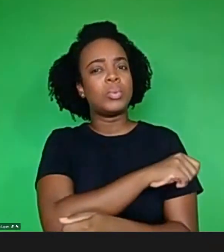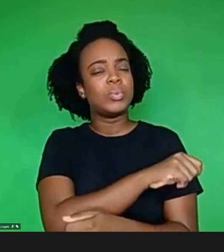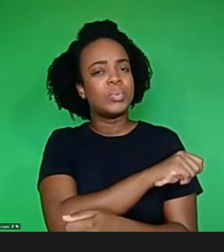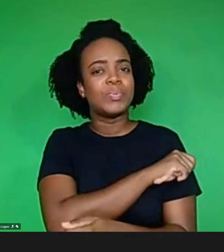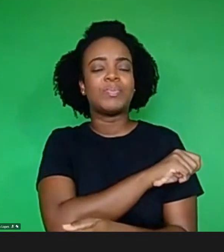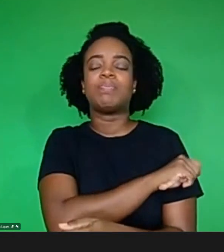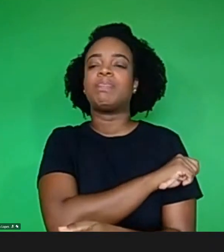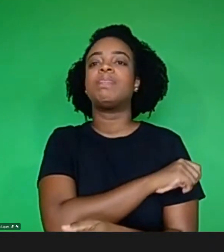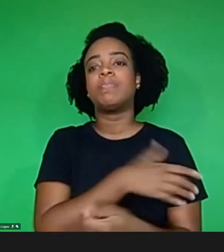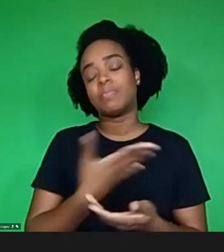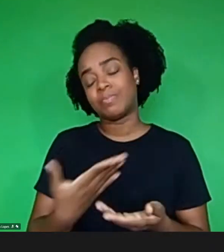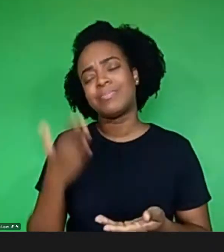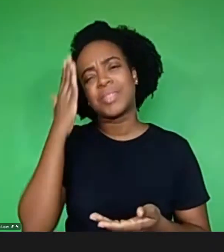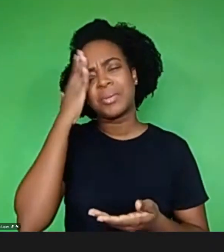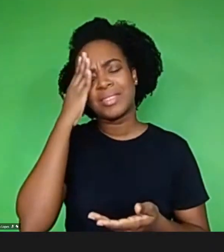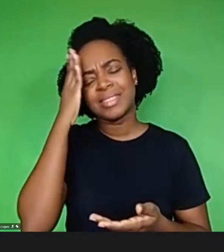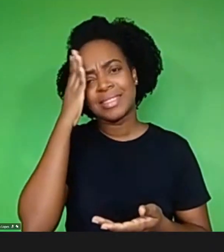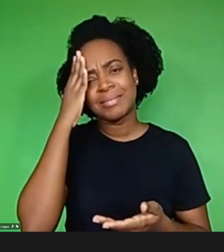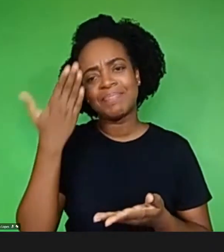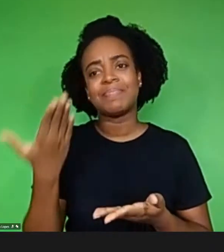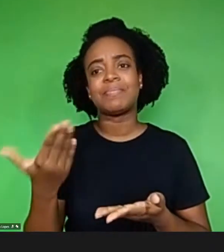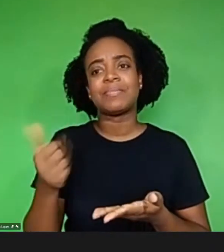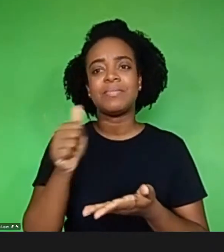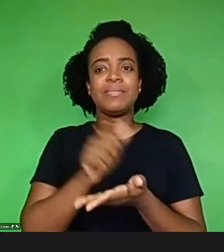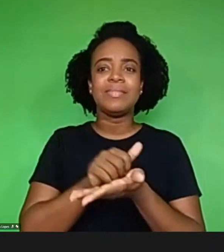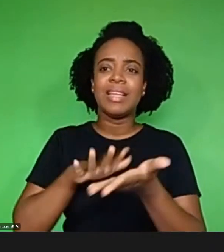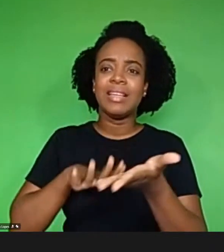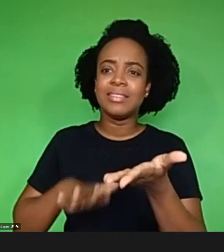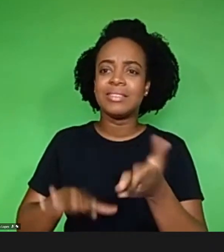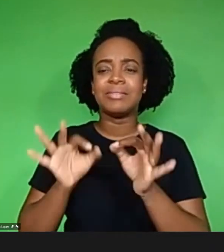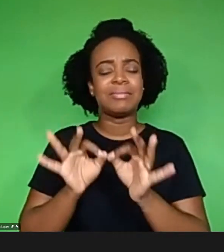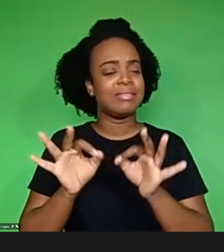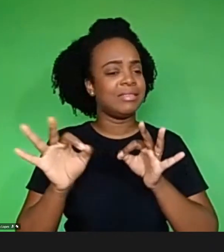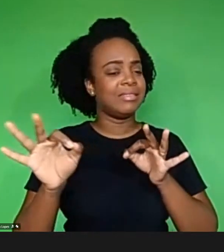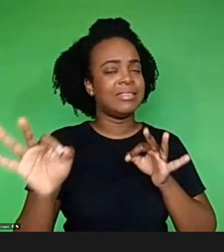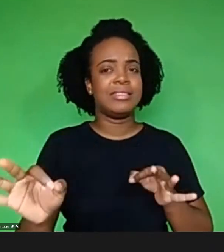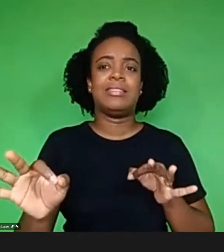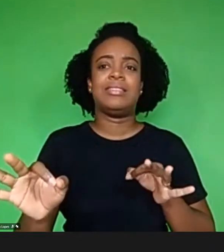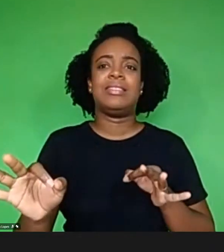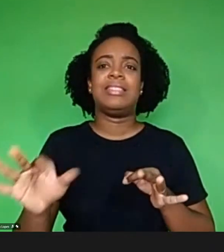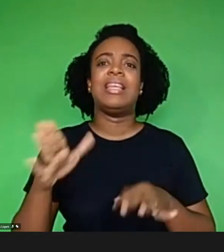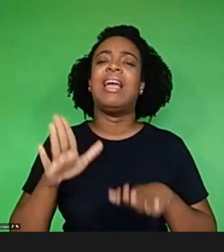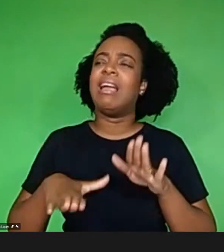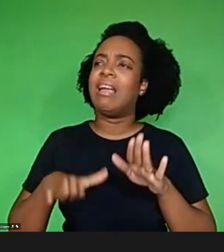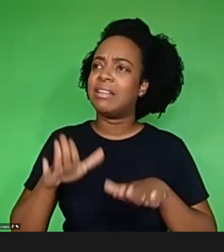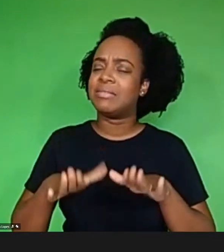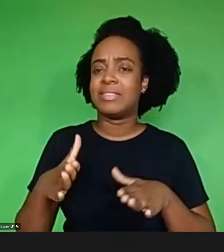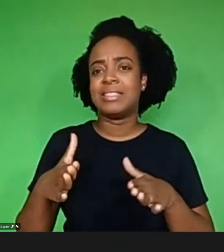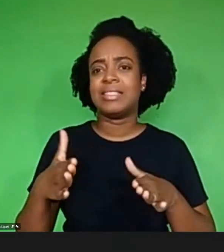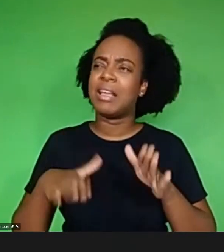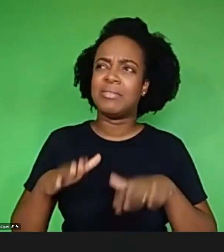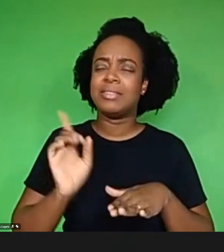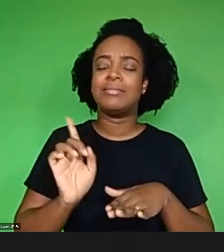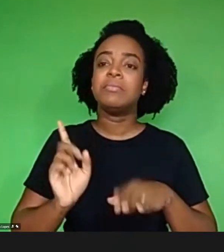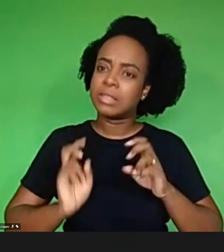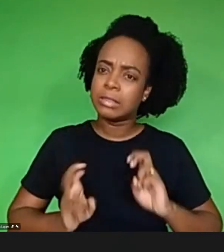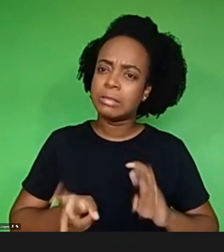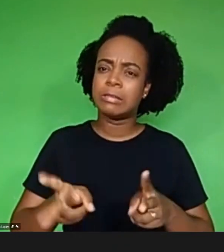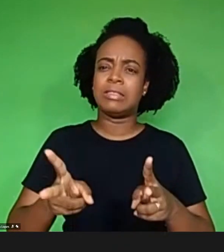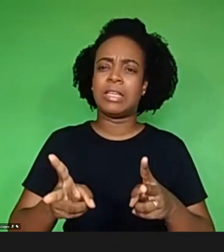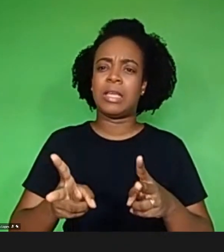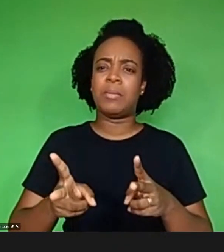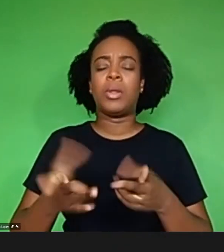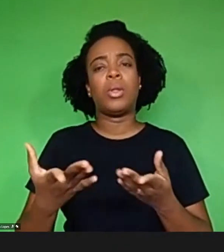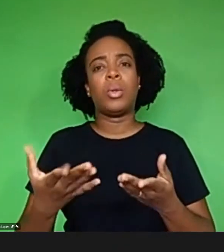atividades à distância, ela muitas vezes não, ela vem mudar a nossa dinâmica, e quando ela muda a nossa dinâmica, a gente